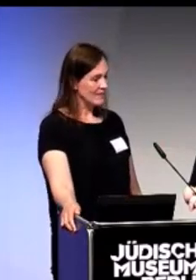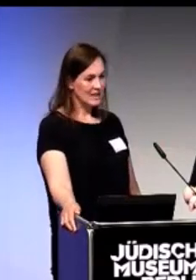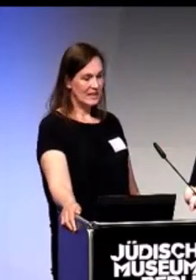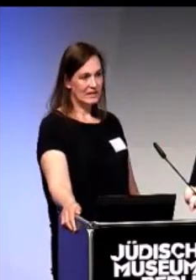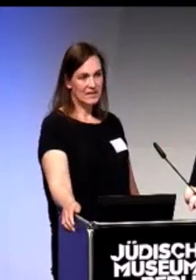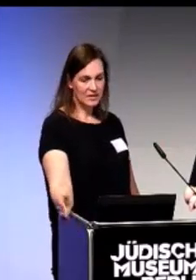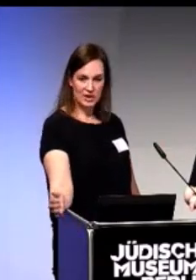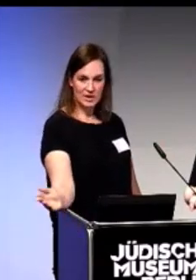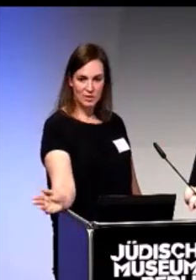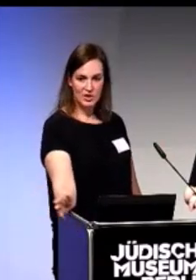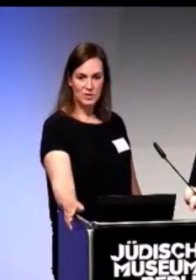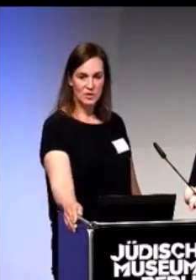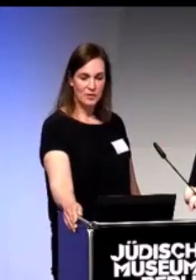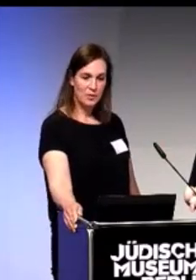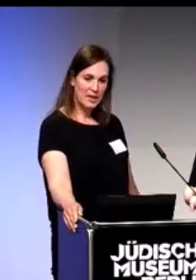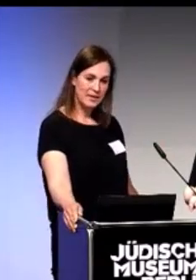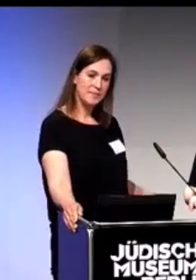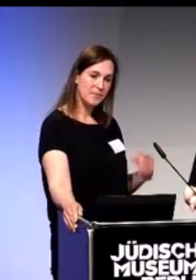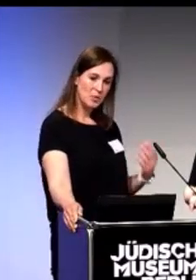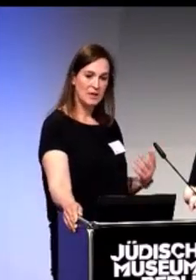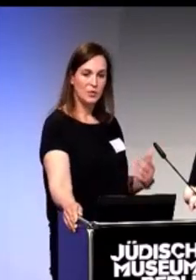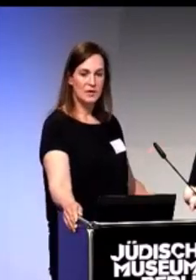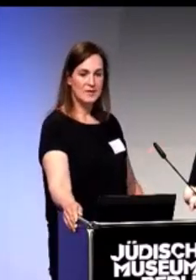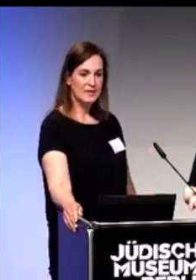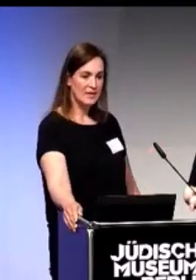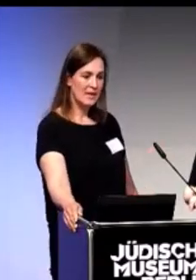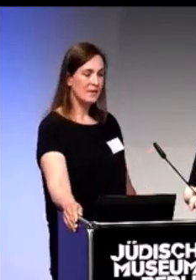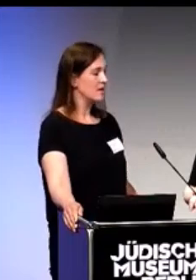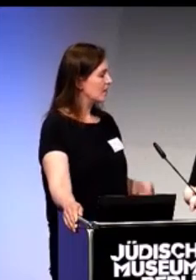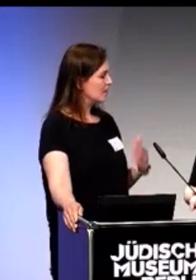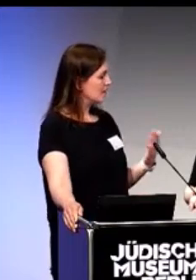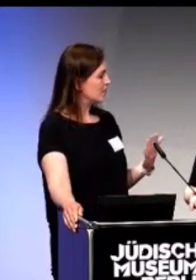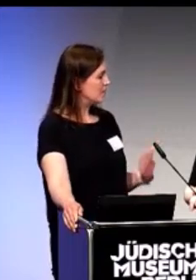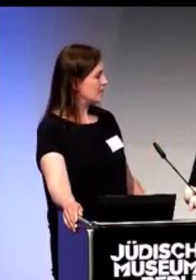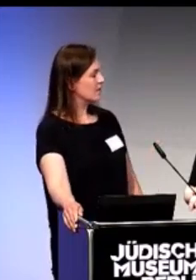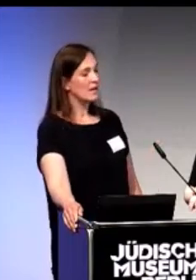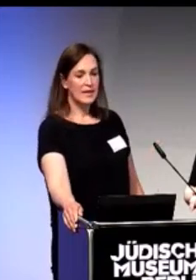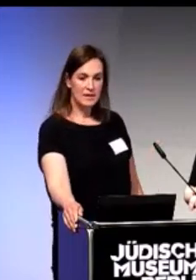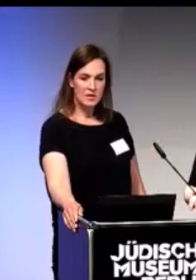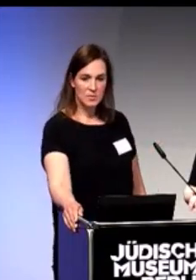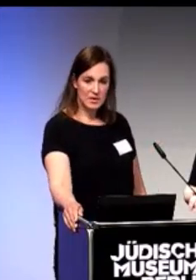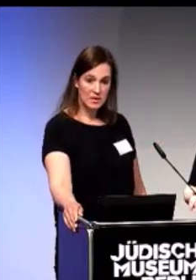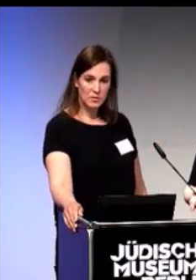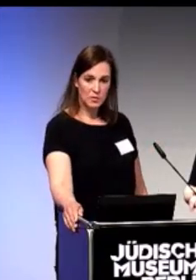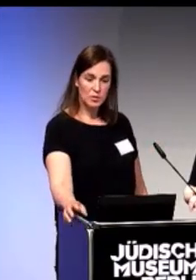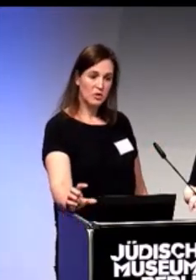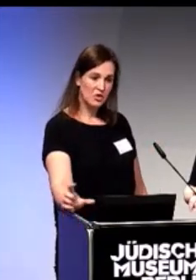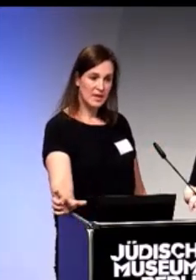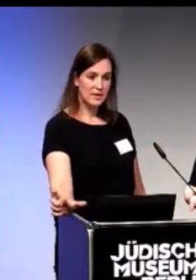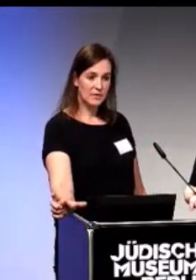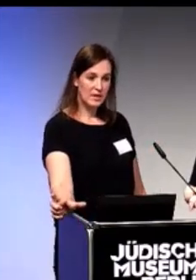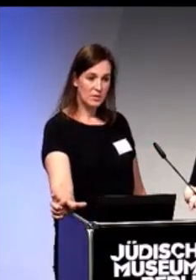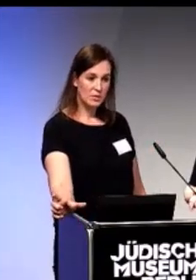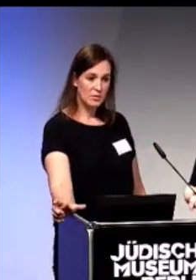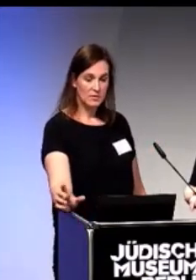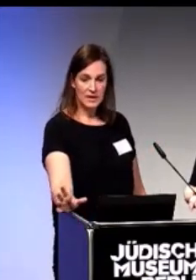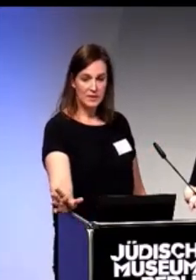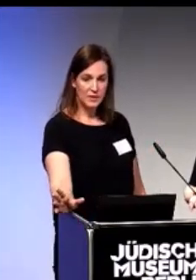Dann steht eine Ausstellungseröffnung an, Kuratoren sind da. Wir bitten einige zum Interview, schneiden die Videos, drei